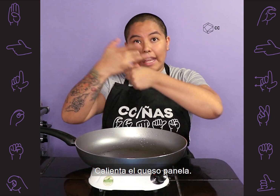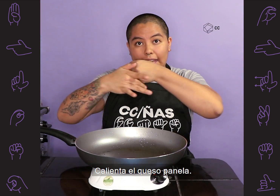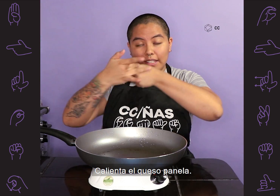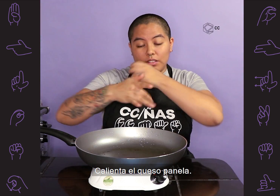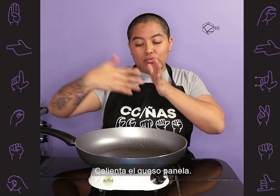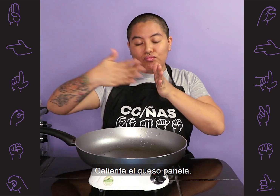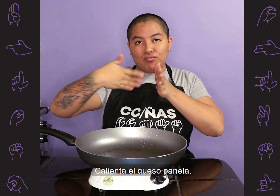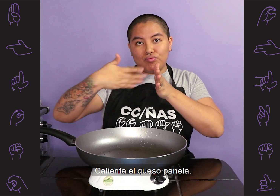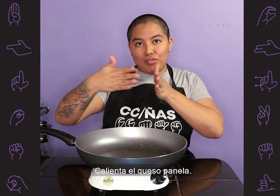Calienta el queso panela.